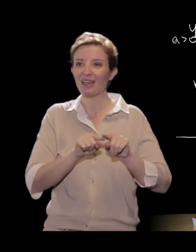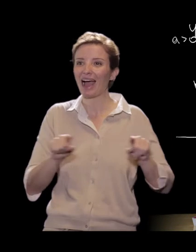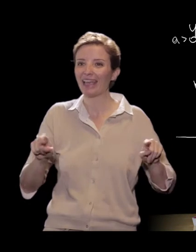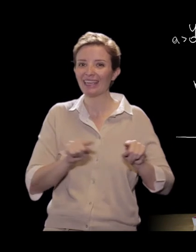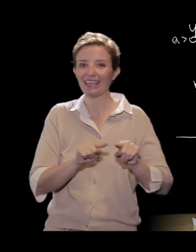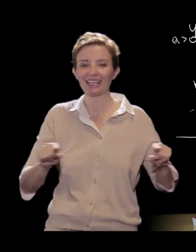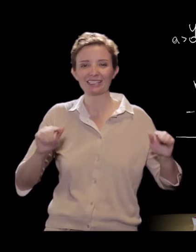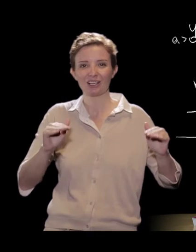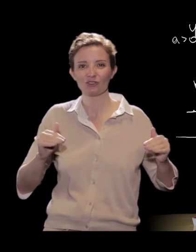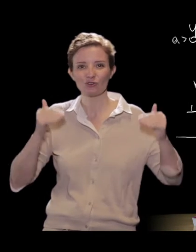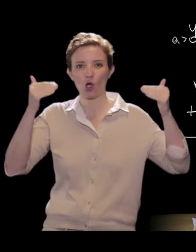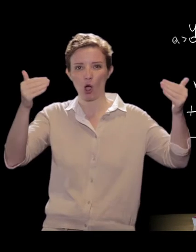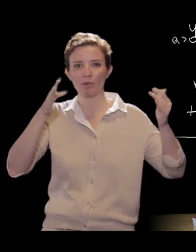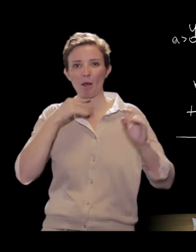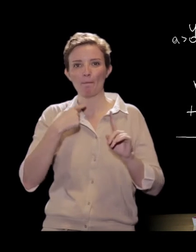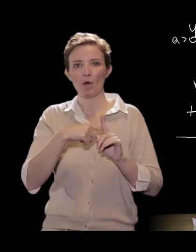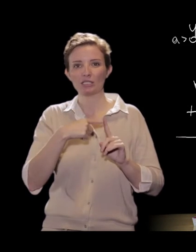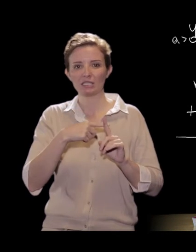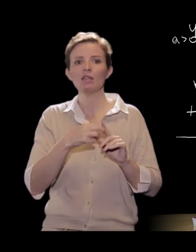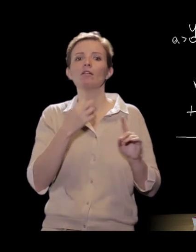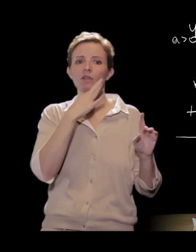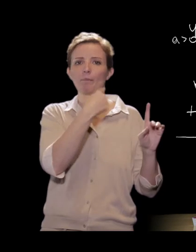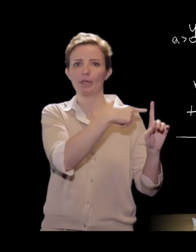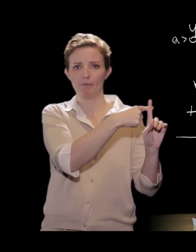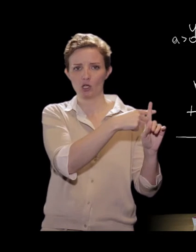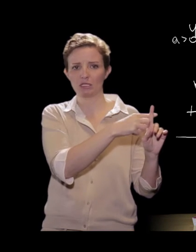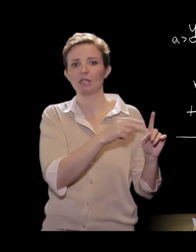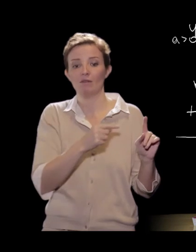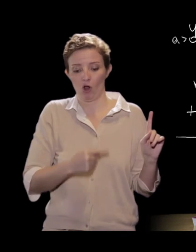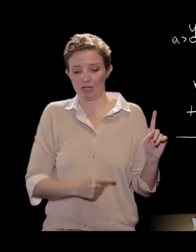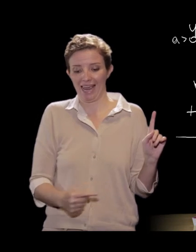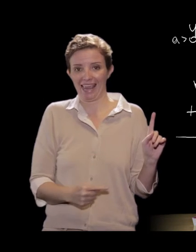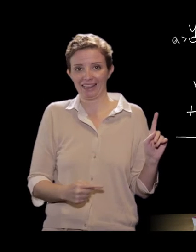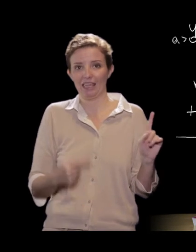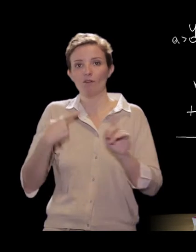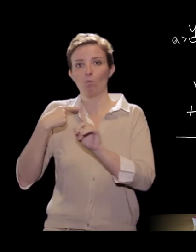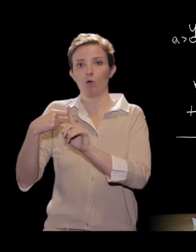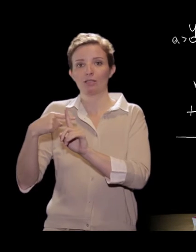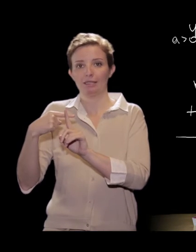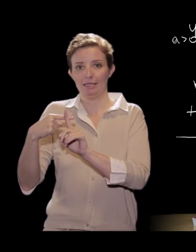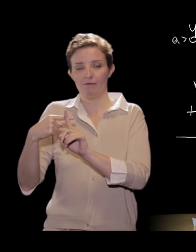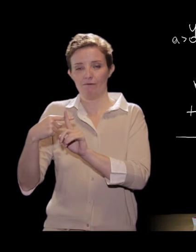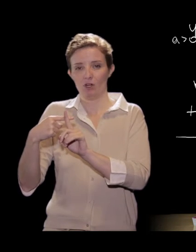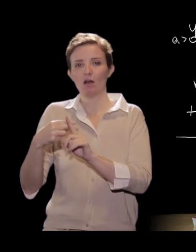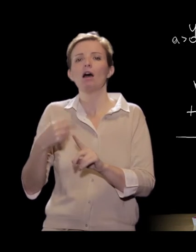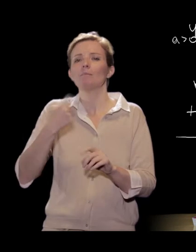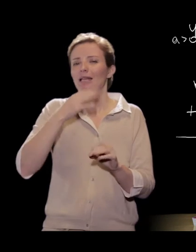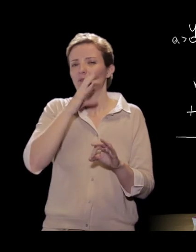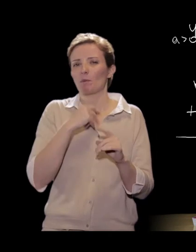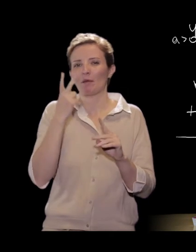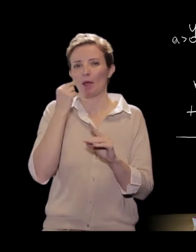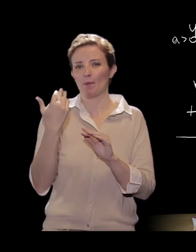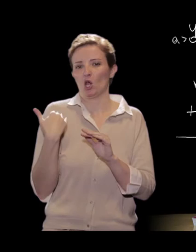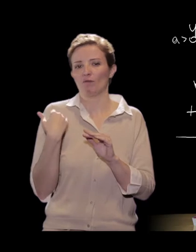sostanzialmente e quindi qui avremo che il trinomio è positivo qui che è negativo e qui che è positivo per cui come abbiamo visto anche prima